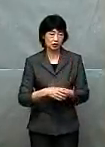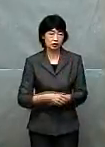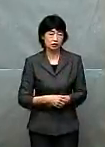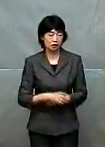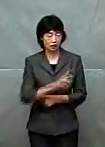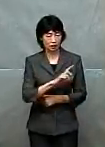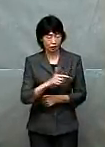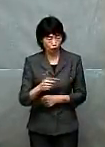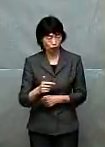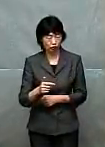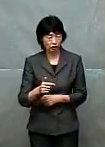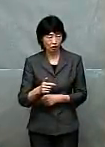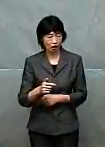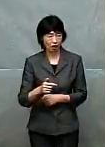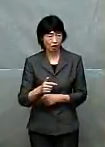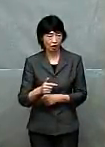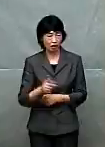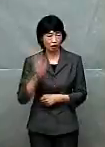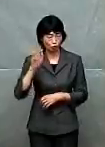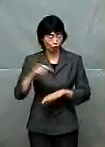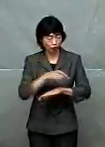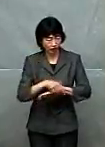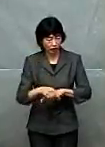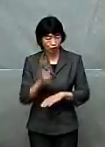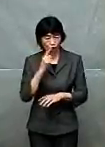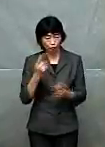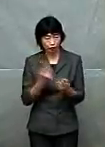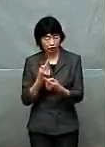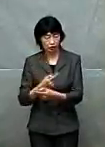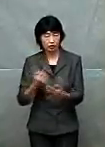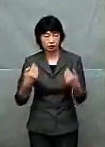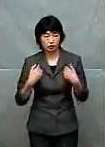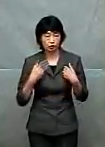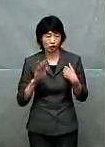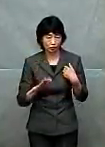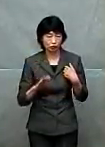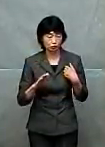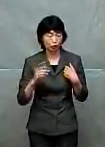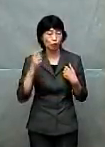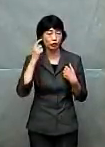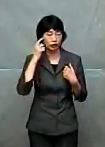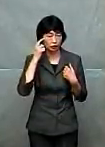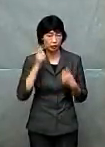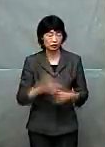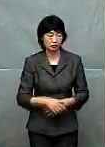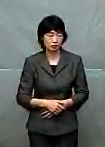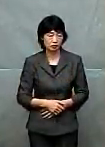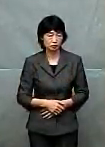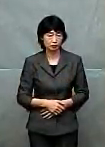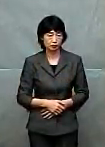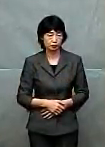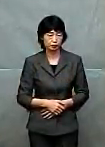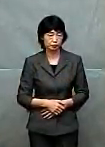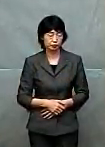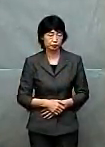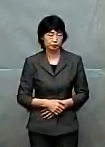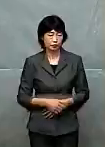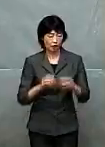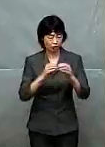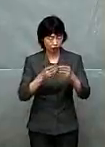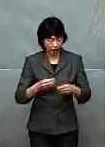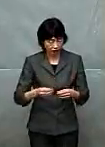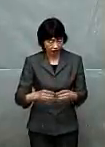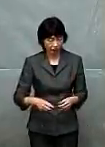いろいろな計画を見直していく必要があるのではないかなと思っています。具体的に何をどう